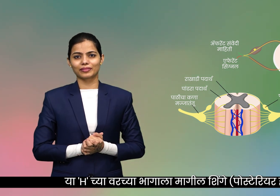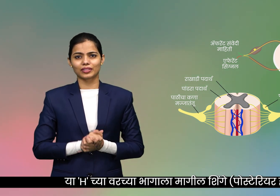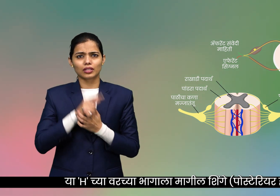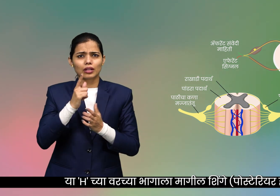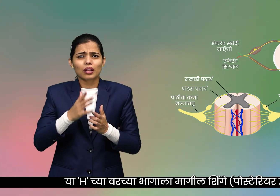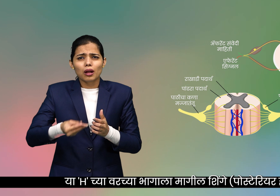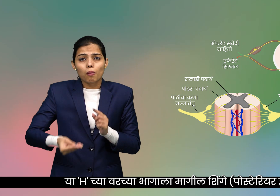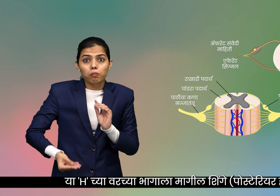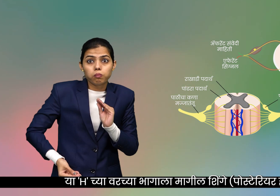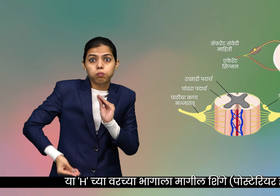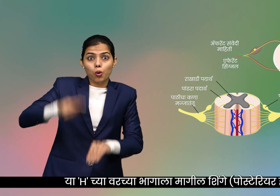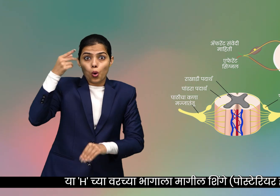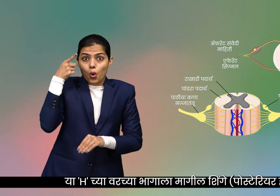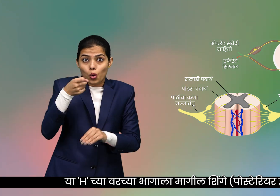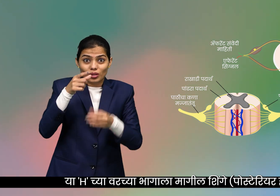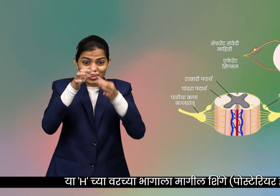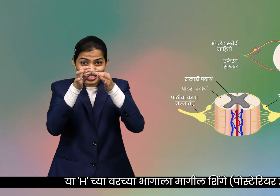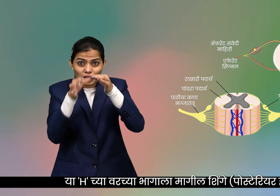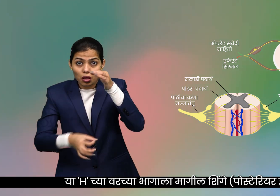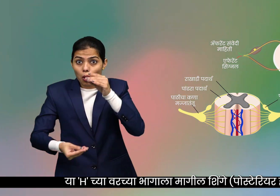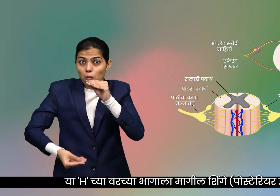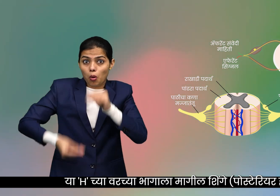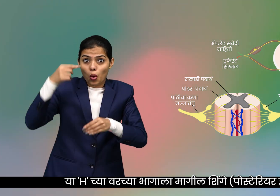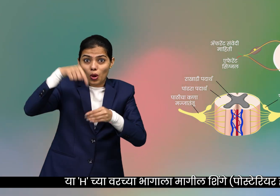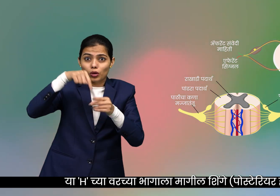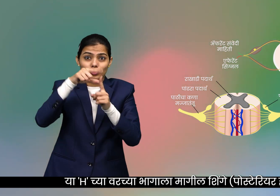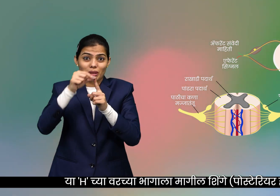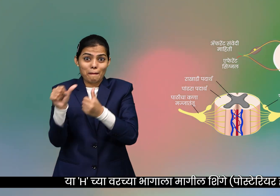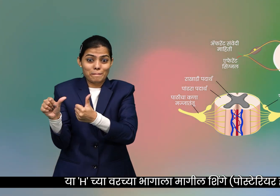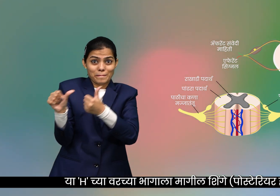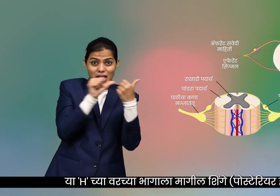या एच वरच्या भागाला मागील शिंगे पोस्टेरियल हॉर्न्स